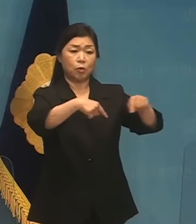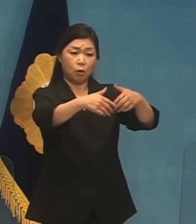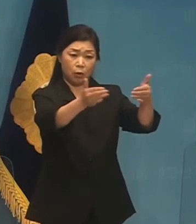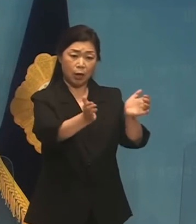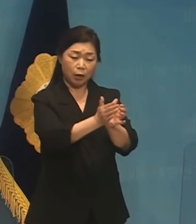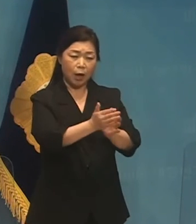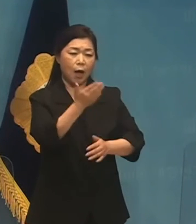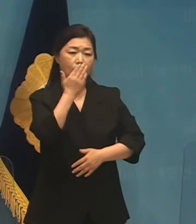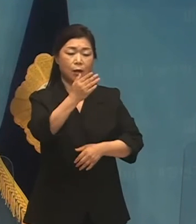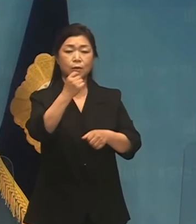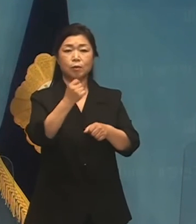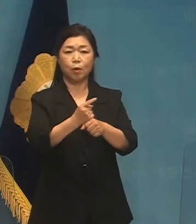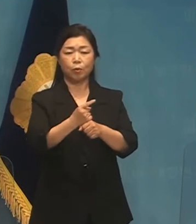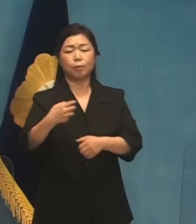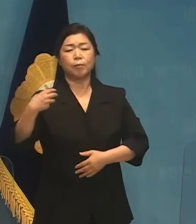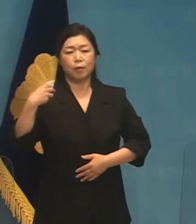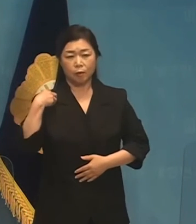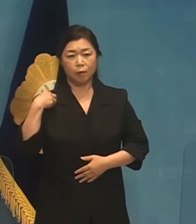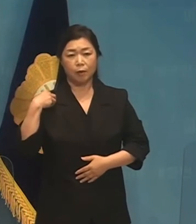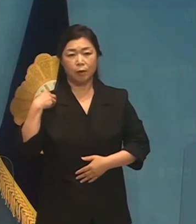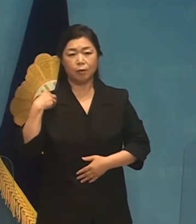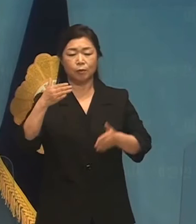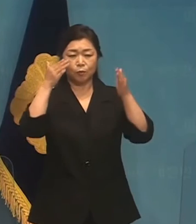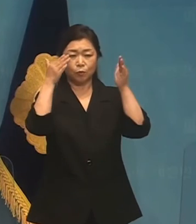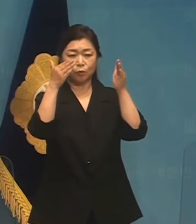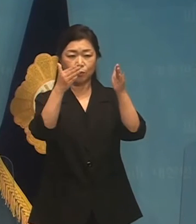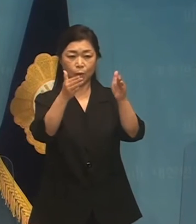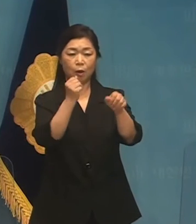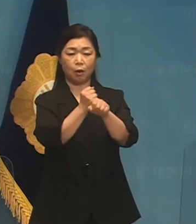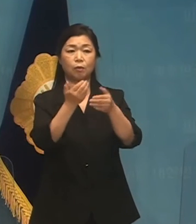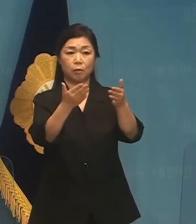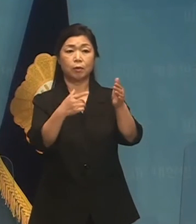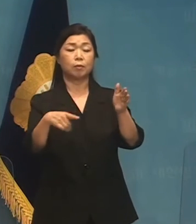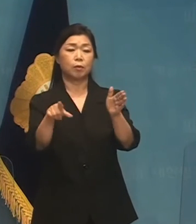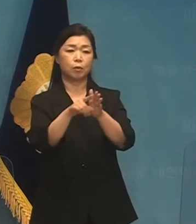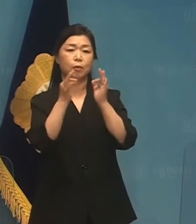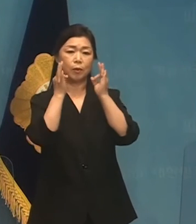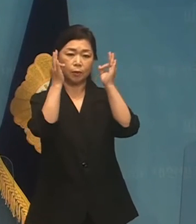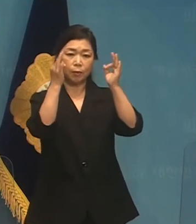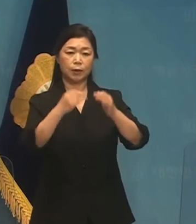진보정당의 가능성과 역할에 주목하게 할 것입니다.